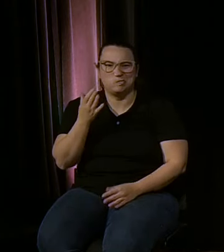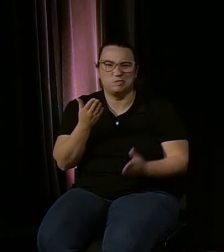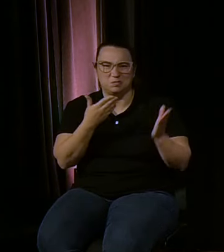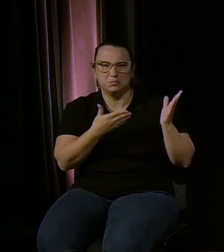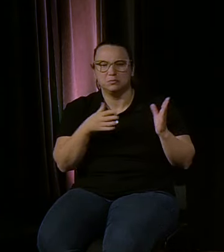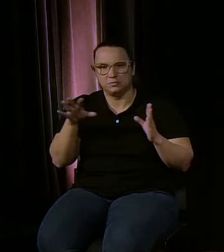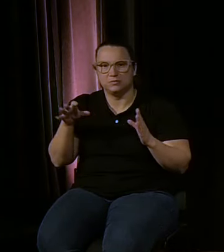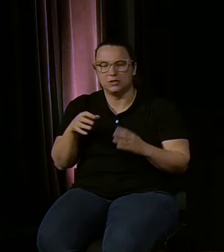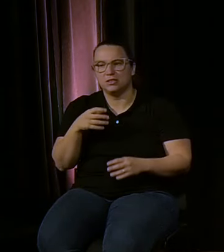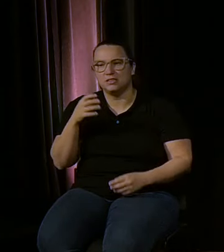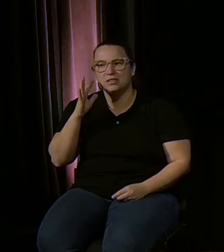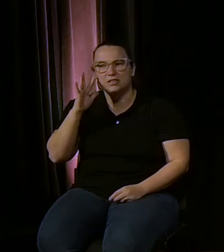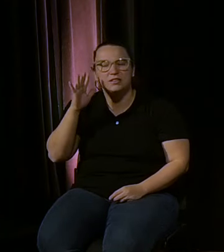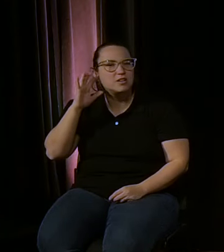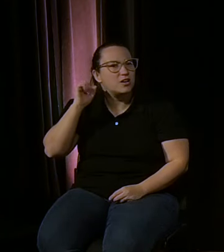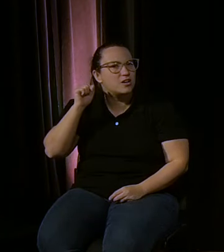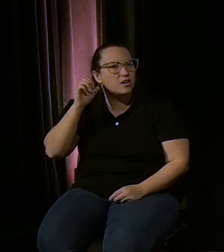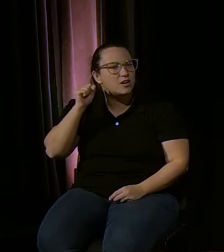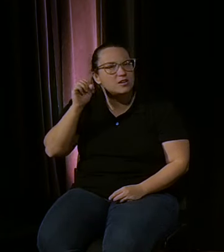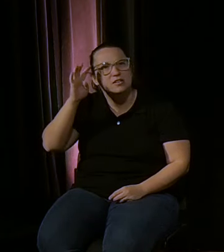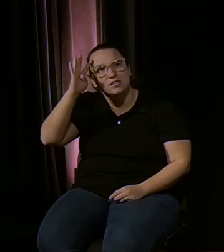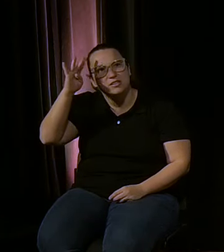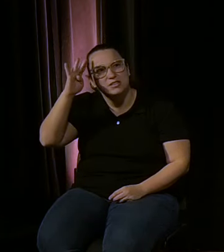posso pegar, porque eu fiquei te ouvindo também,